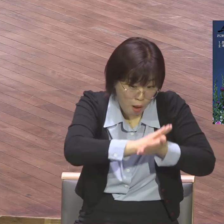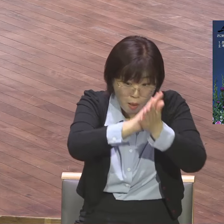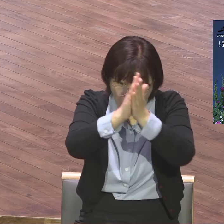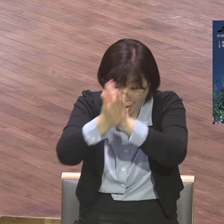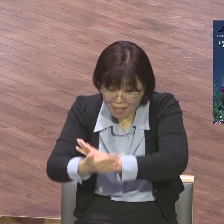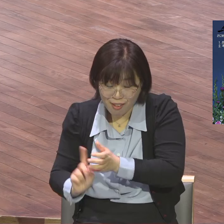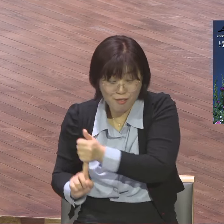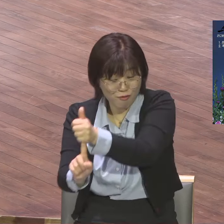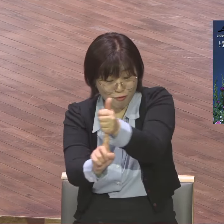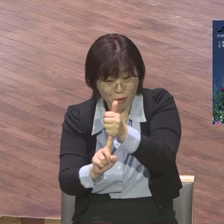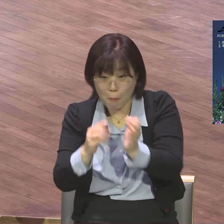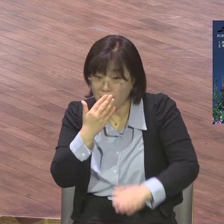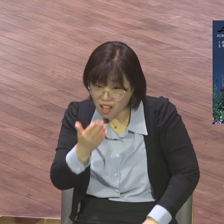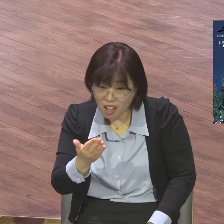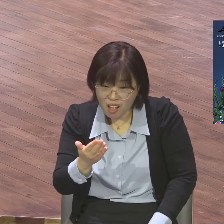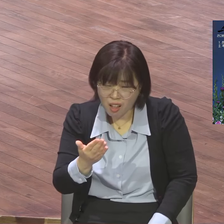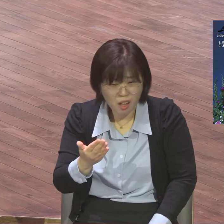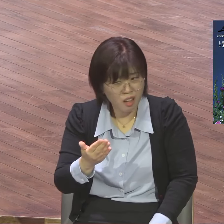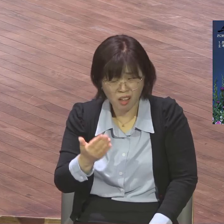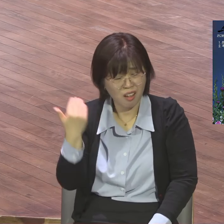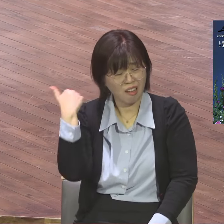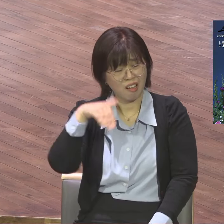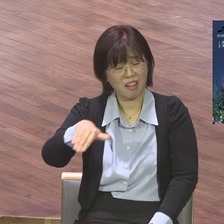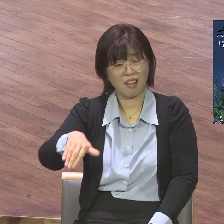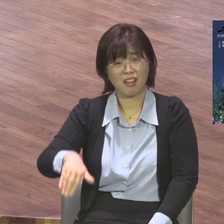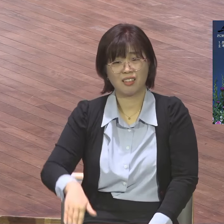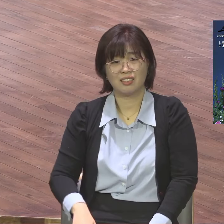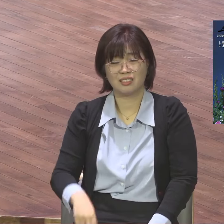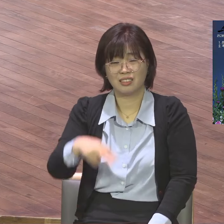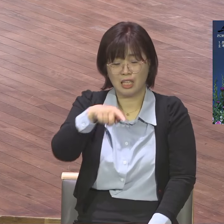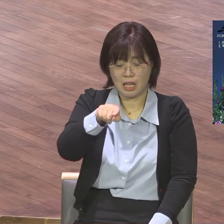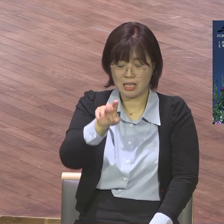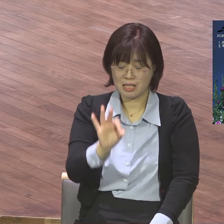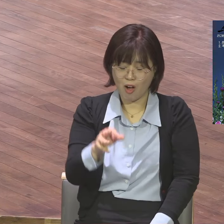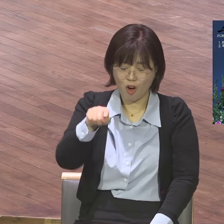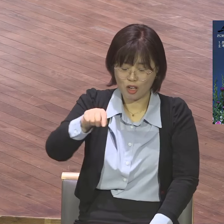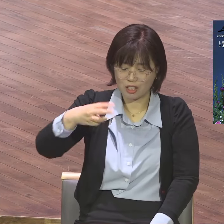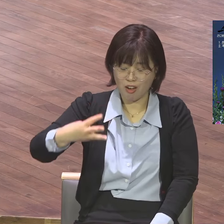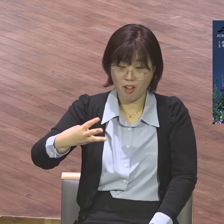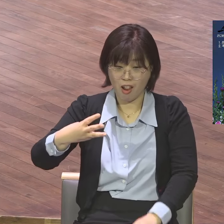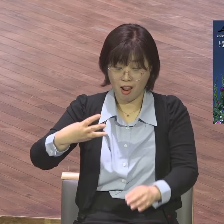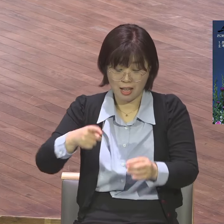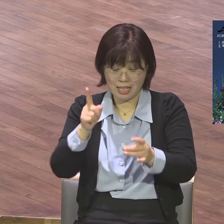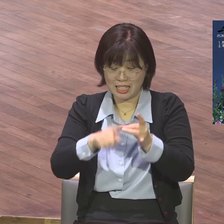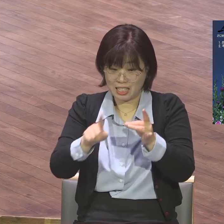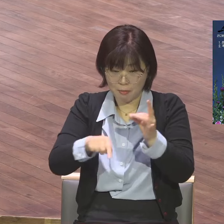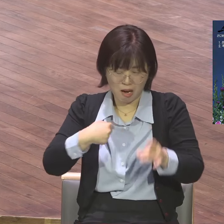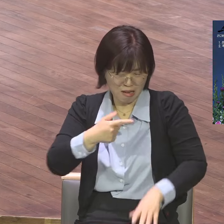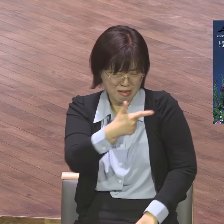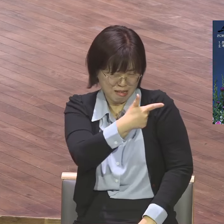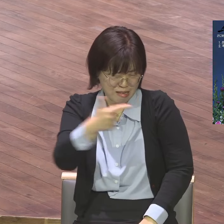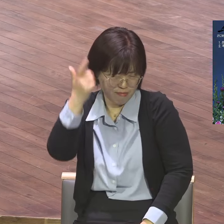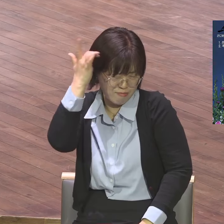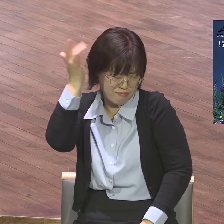스님이 그랬잖아요. 나는 평생 남녀를 속였다.